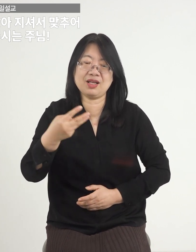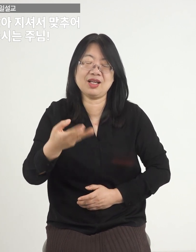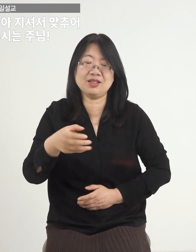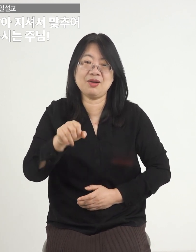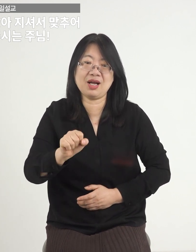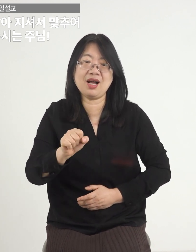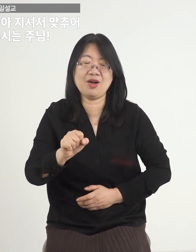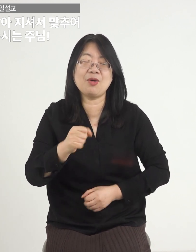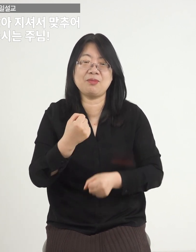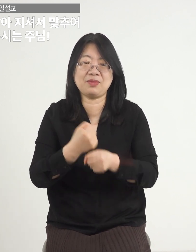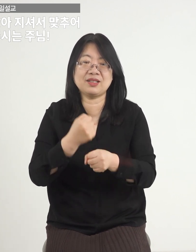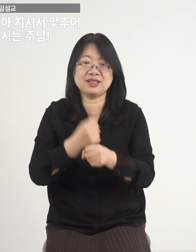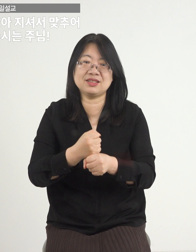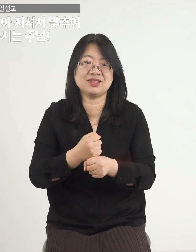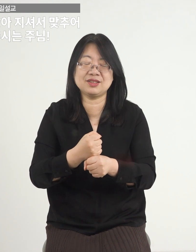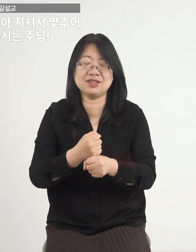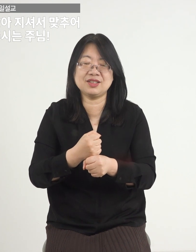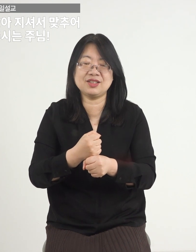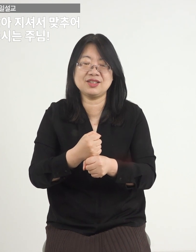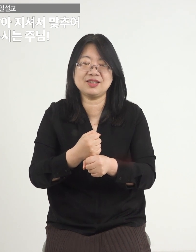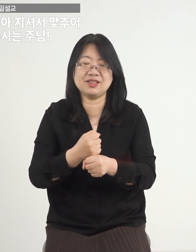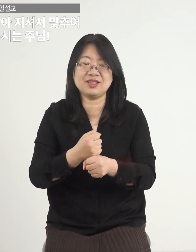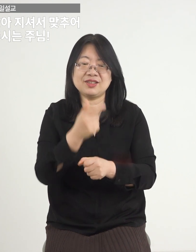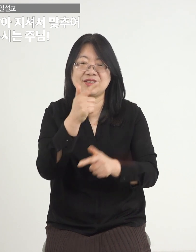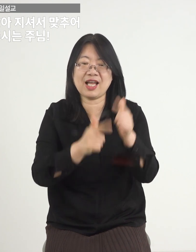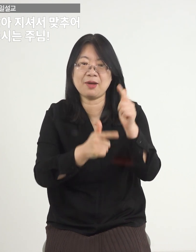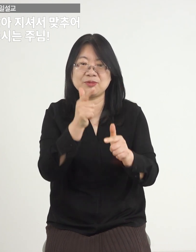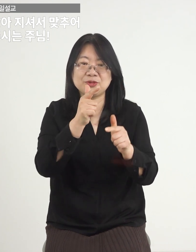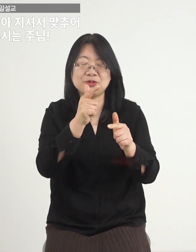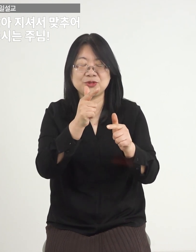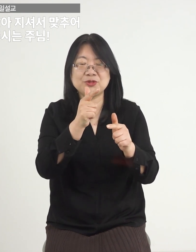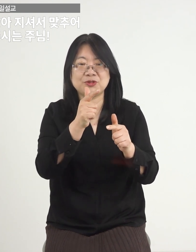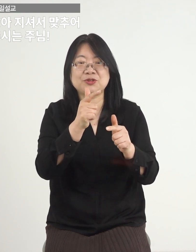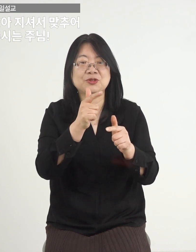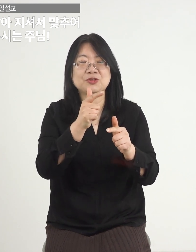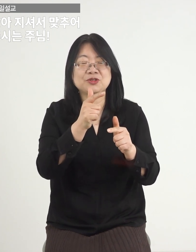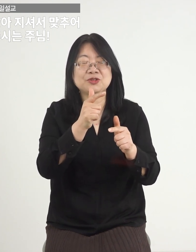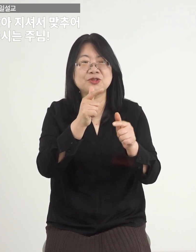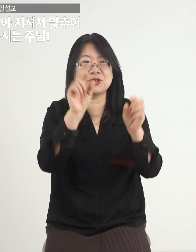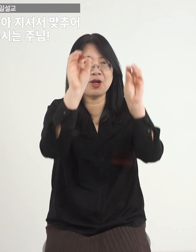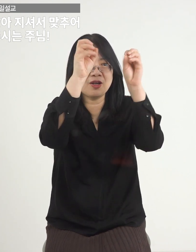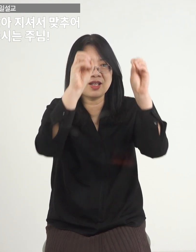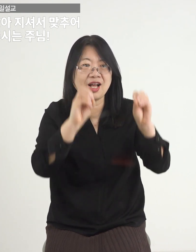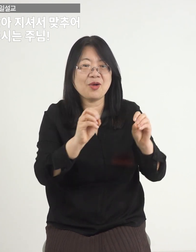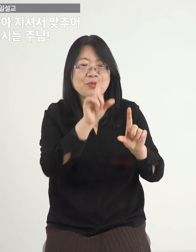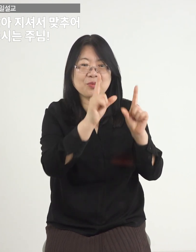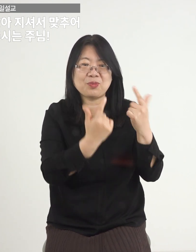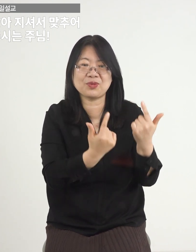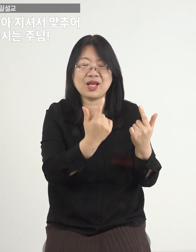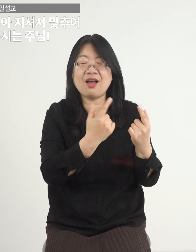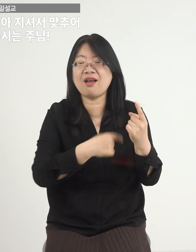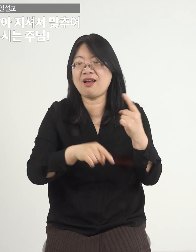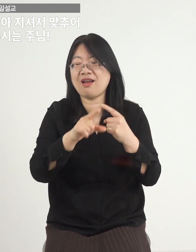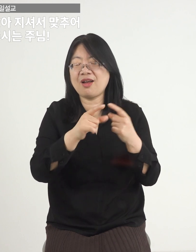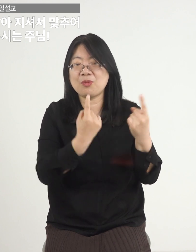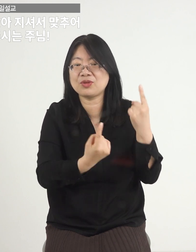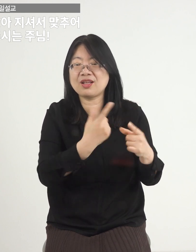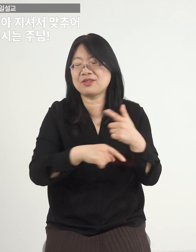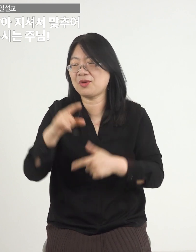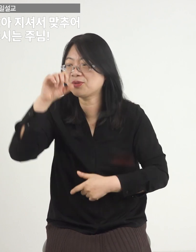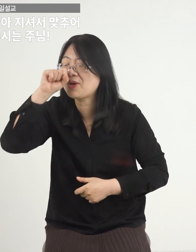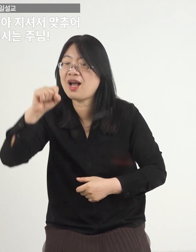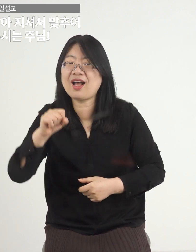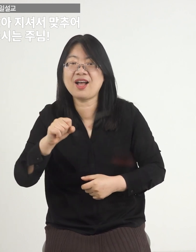들여가지고 하는 추리보다도 훨씬 좋잖아요. 그래요, 안 그래요?